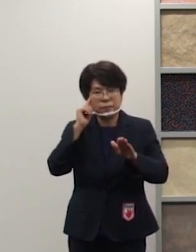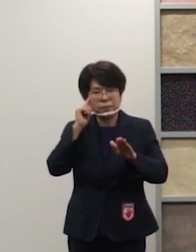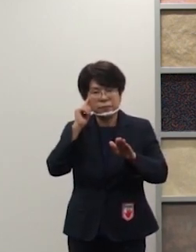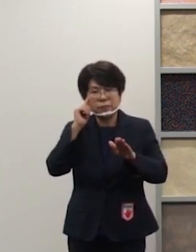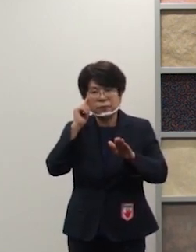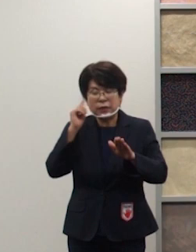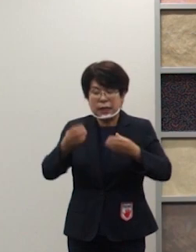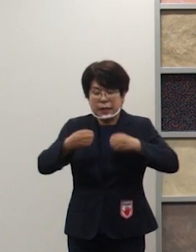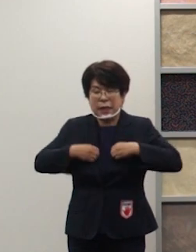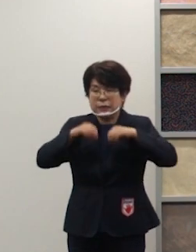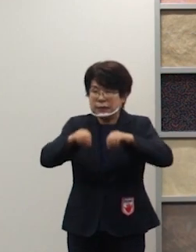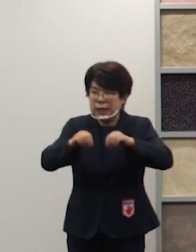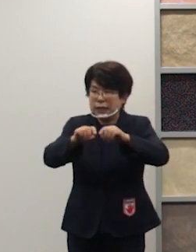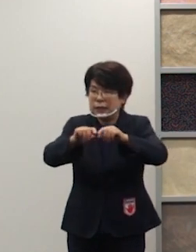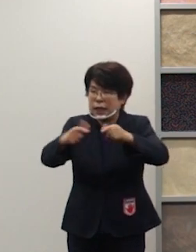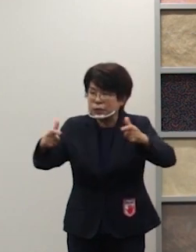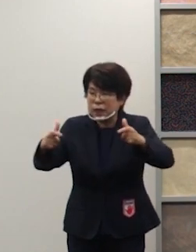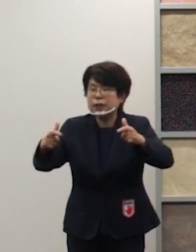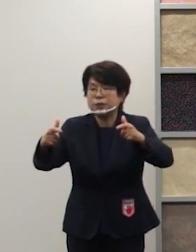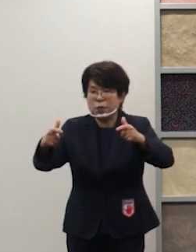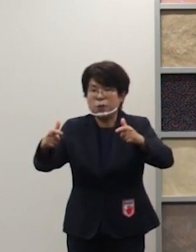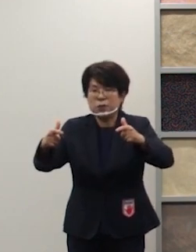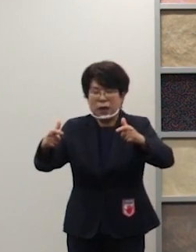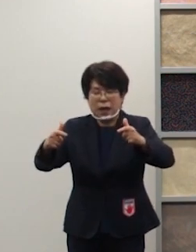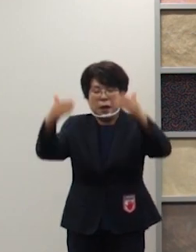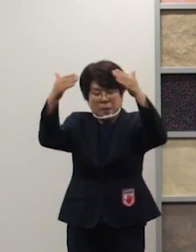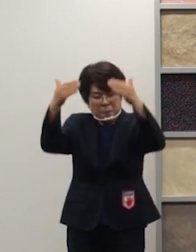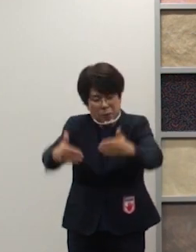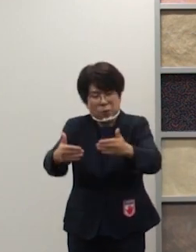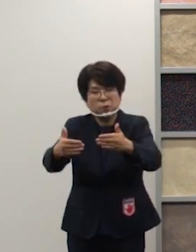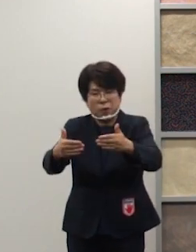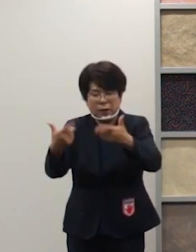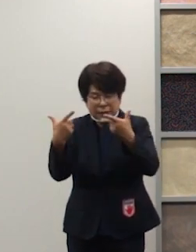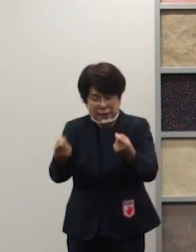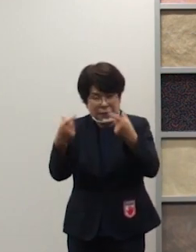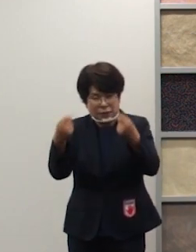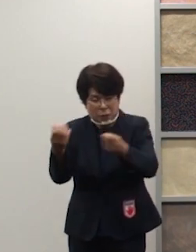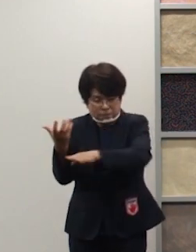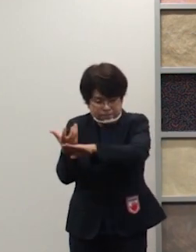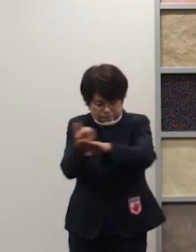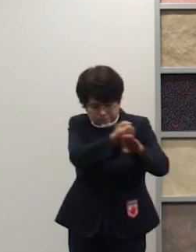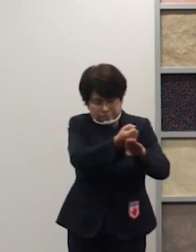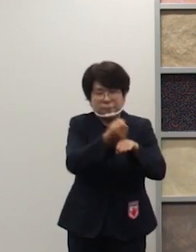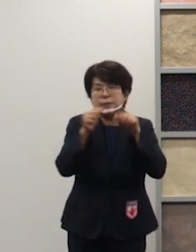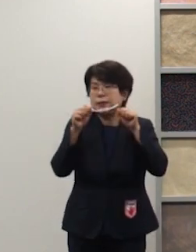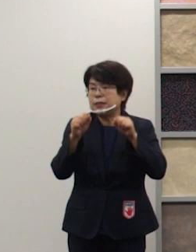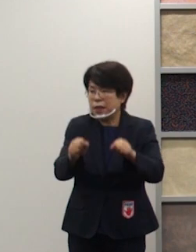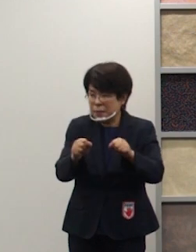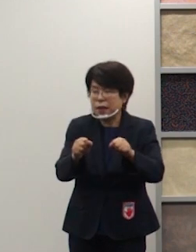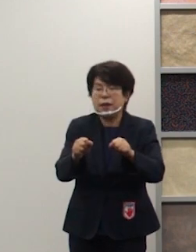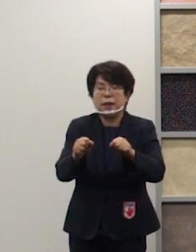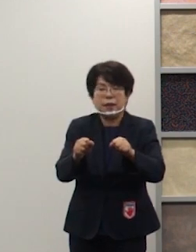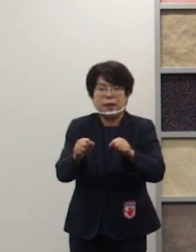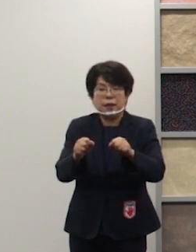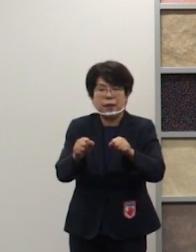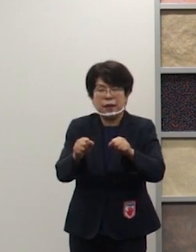そのこの感染拡大の防止というものを徹底すればですね、大きな問題県民の皆様にこう、